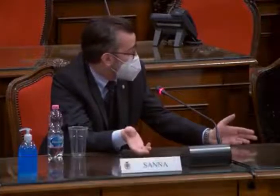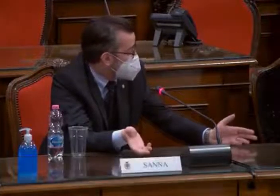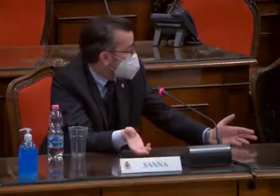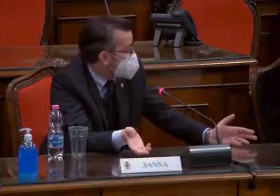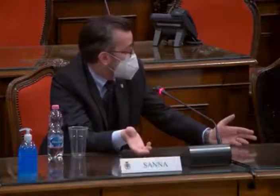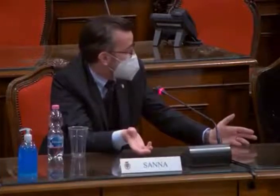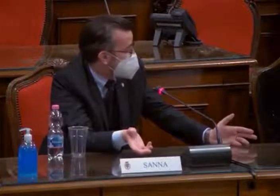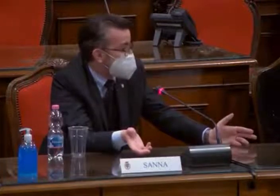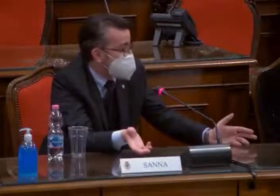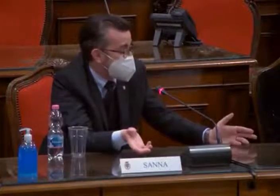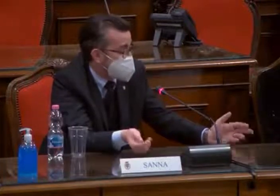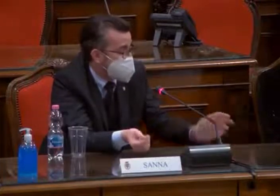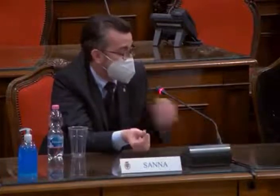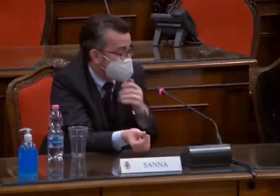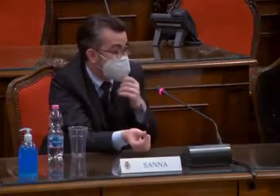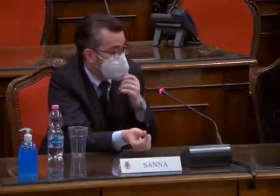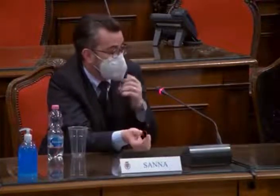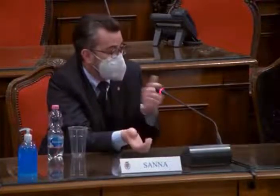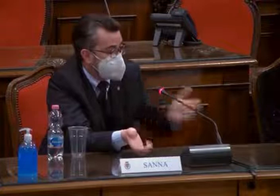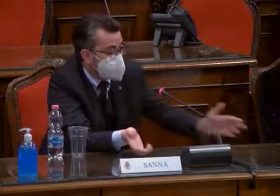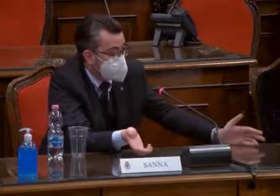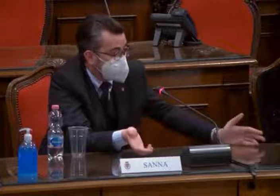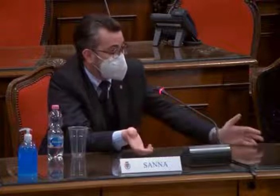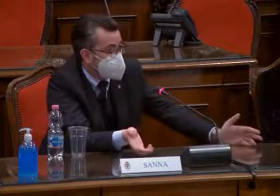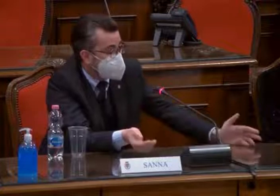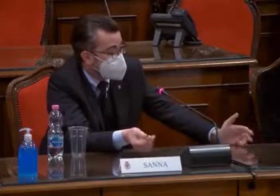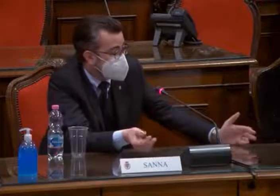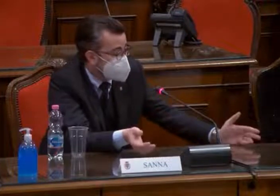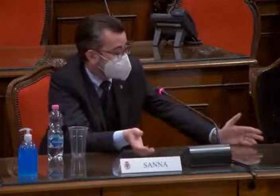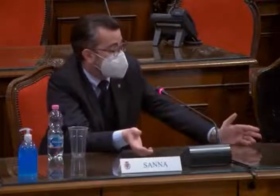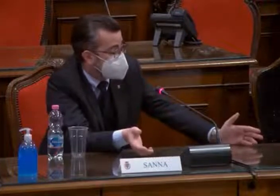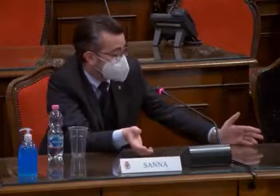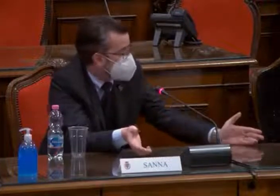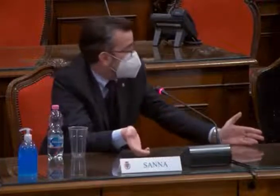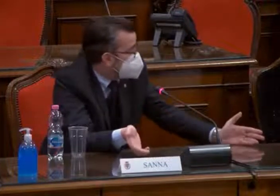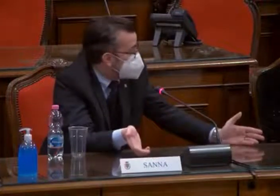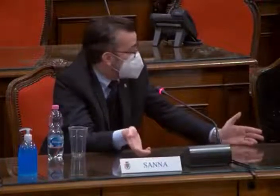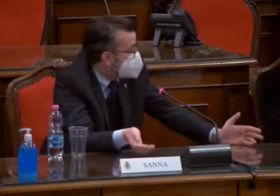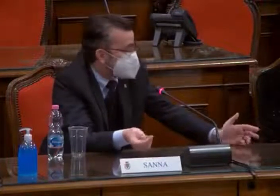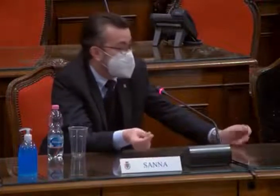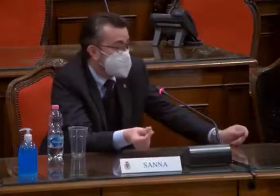aspetta spesse volte da chi fa politica, perché noi siamo frenetici, non ci dedichiamo alle cose che